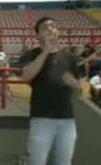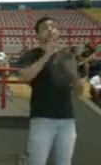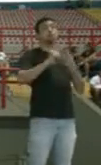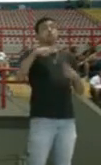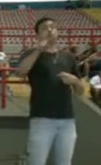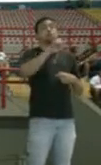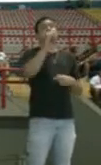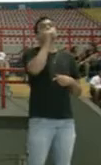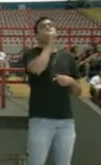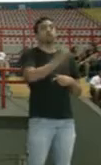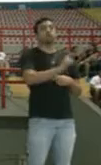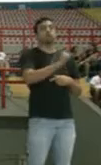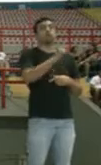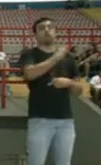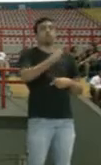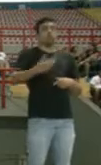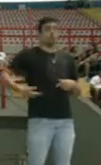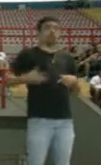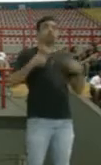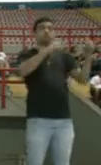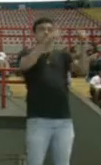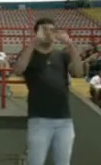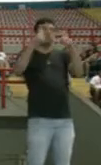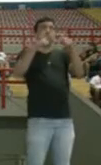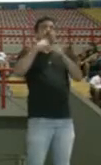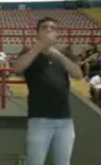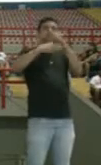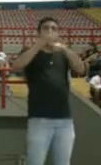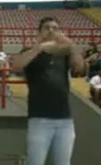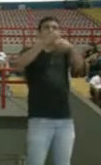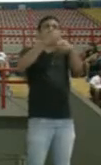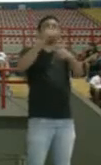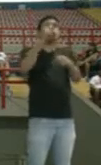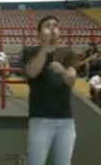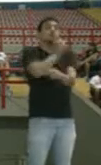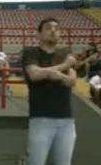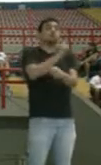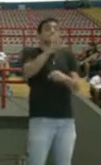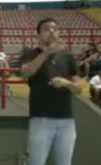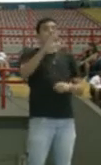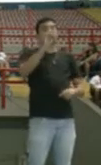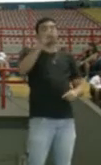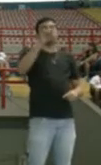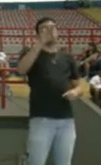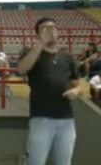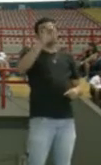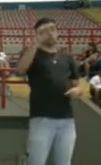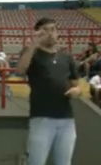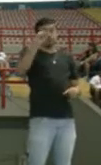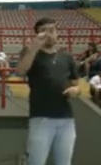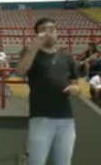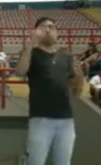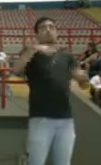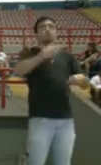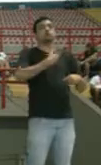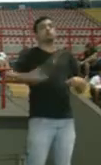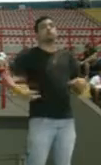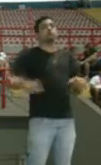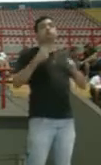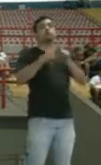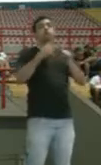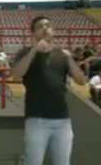conseguisse chegar no governo dos trabalhadores, com o passar do tempo nós teríamos o comunismo, não precisa nem de governo, porque não